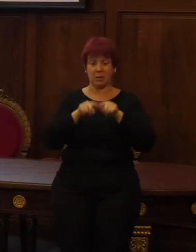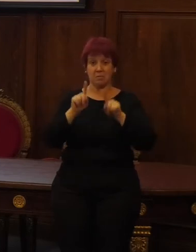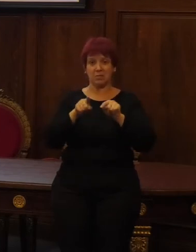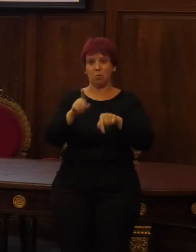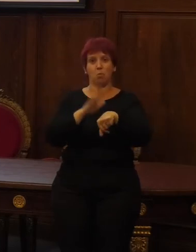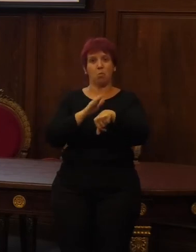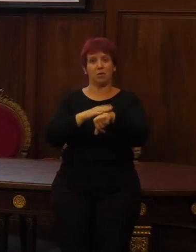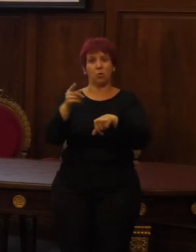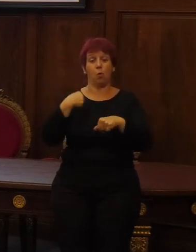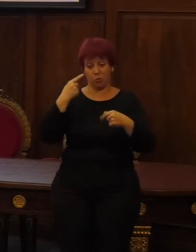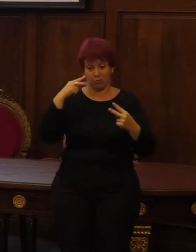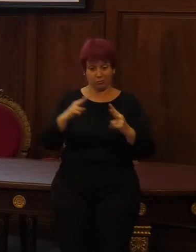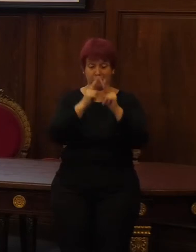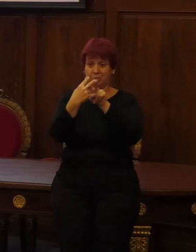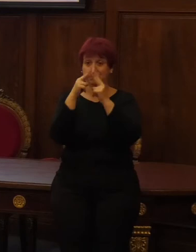aquel encuentro.